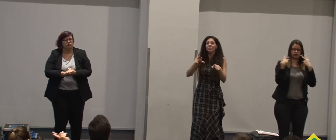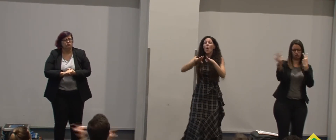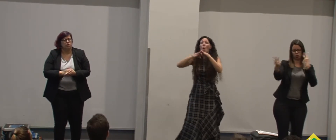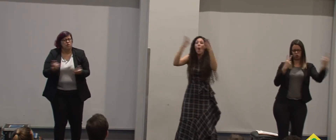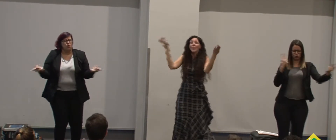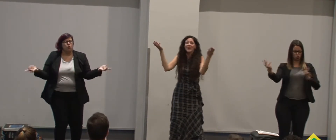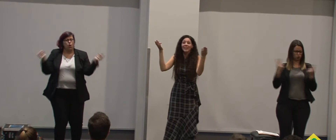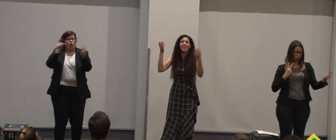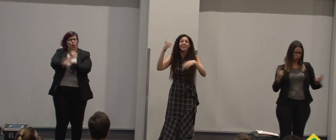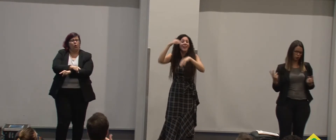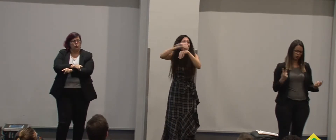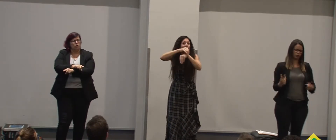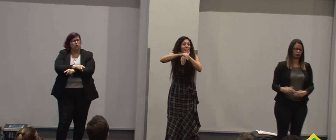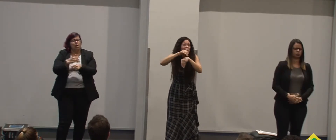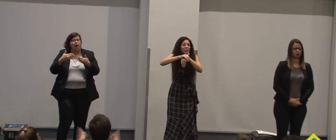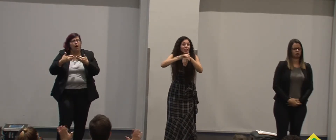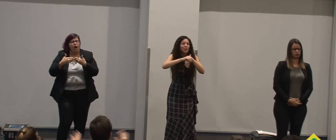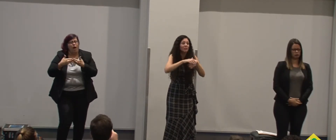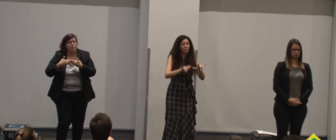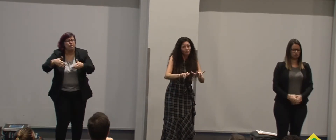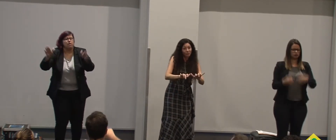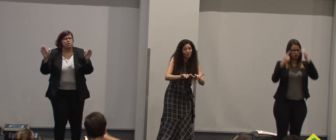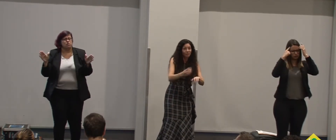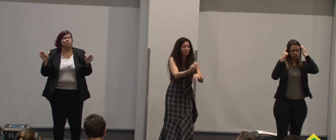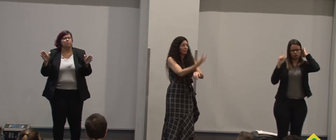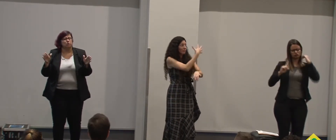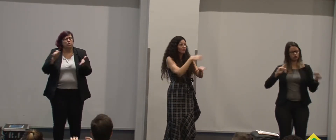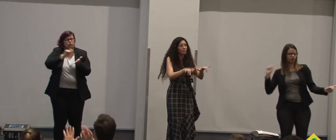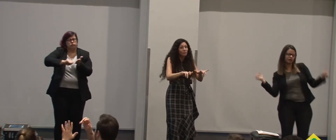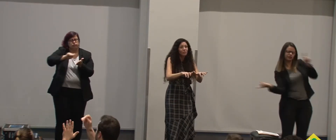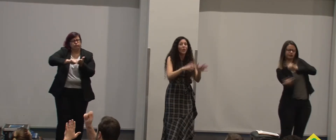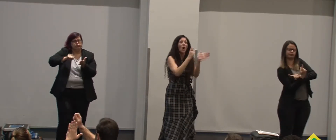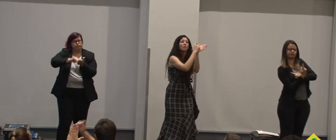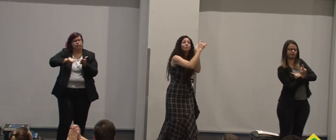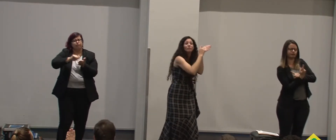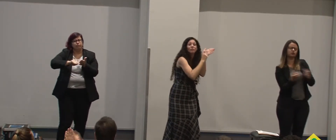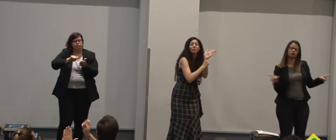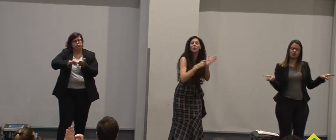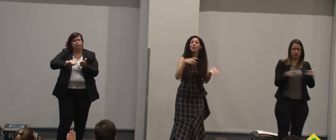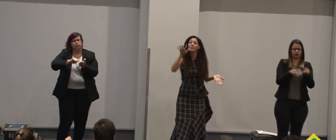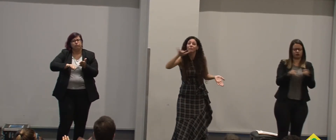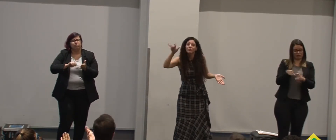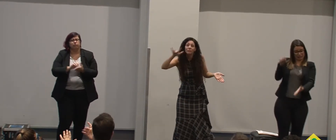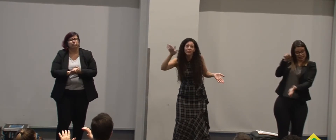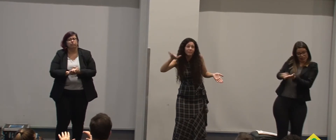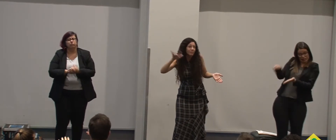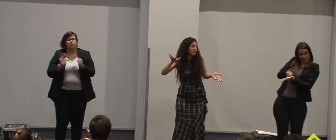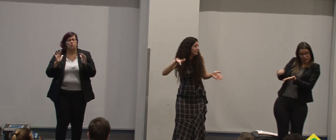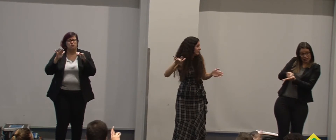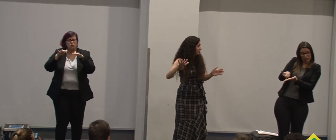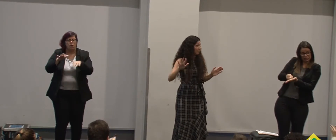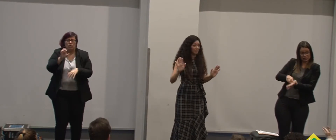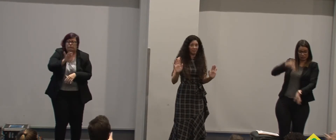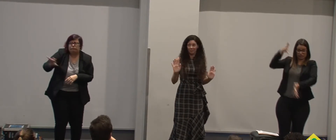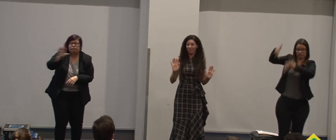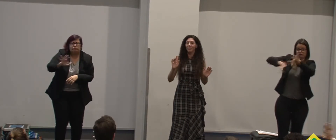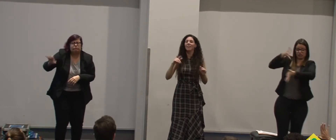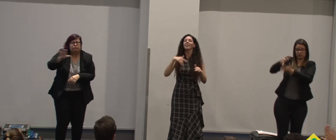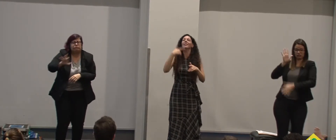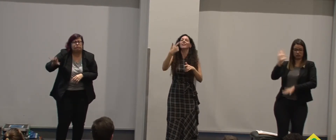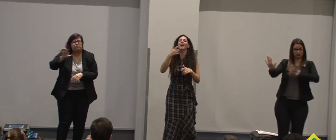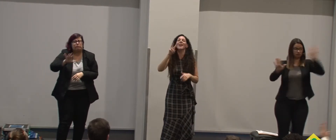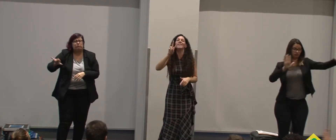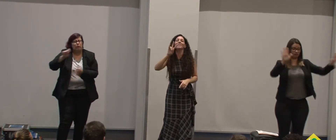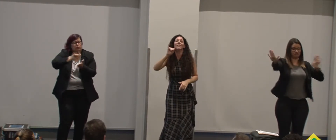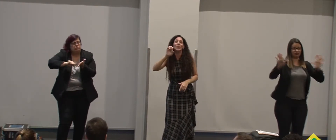Ou pode ser o contrário também, né, o começo da aula é feito em inglês escrito, com eles num computador, projetando o que eles